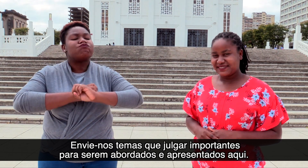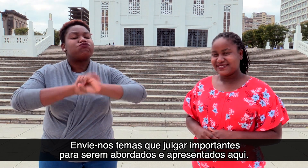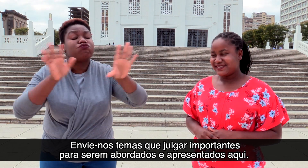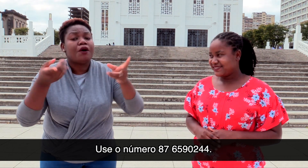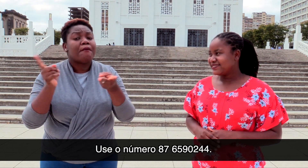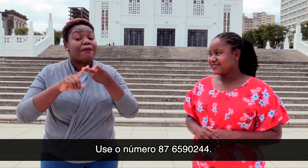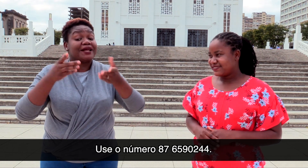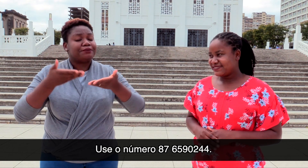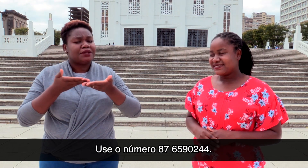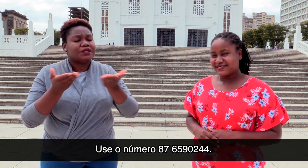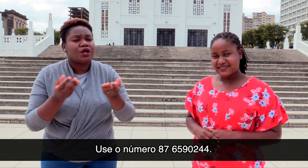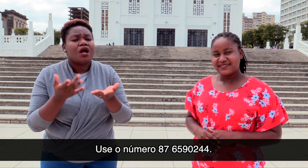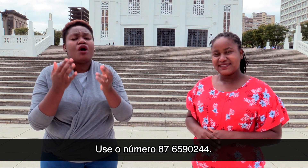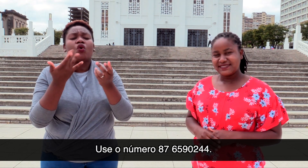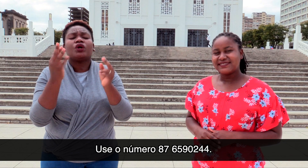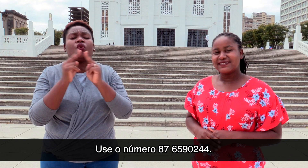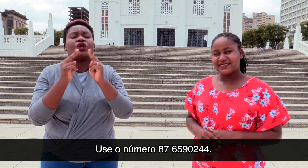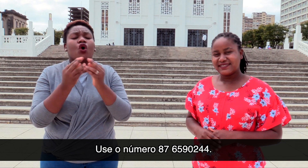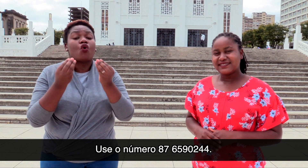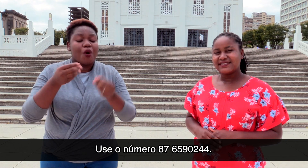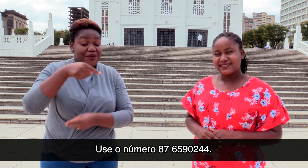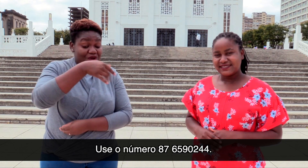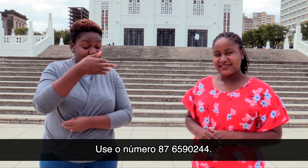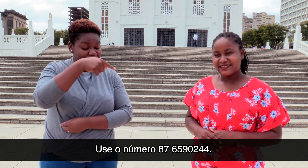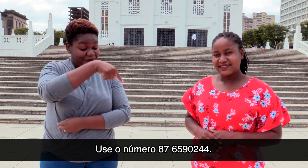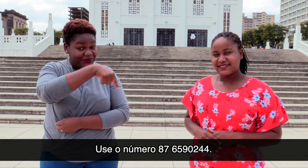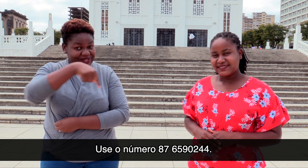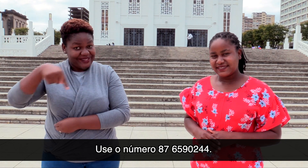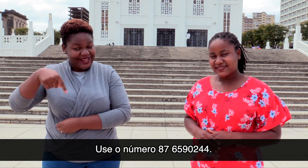aqui. Use o número